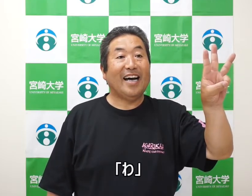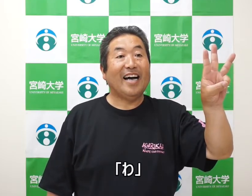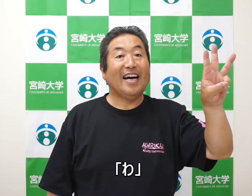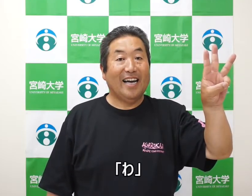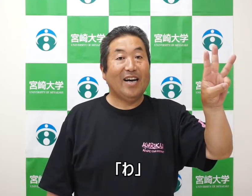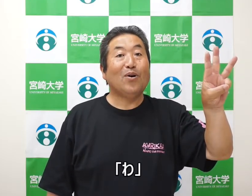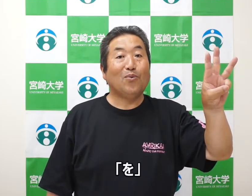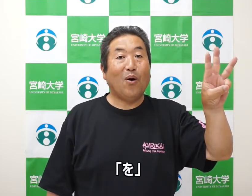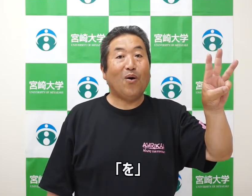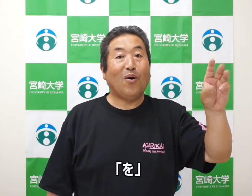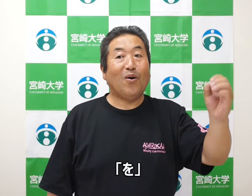を、